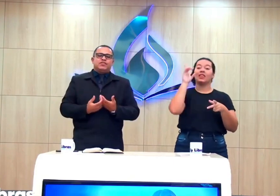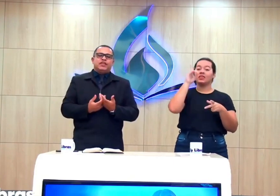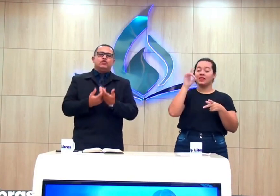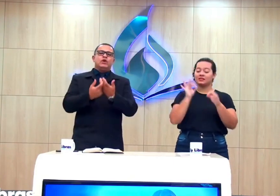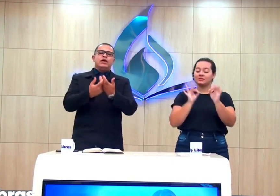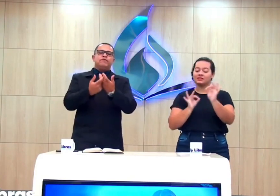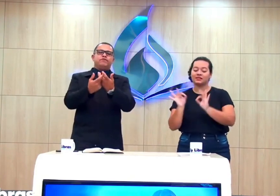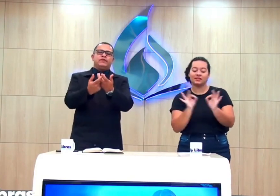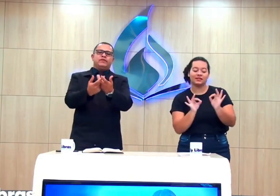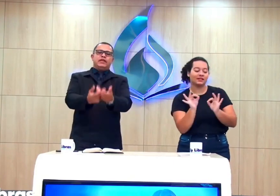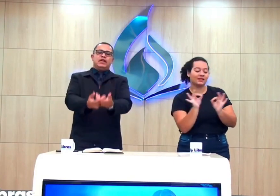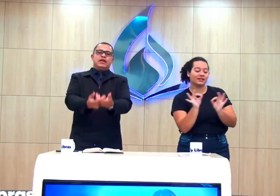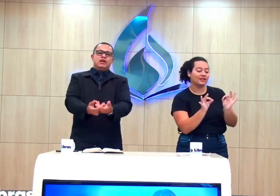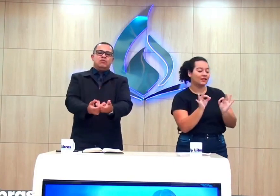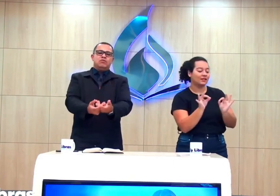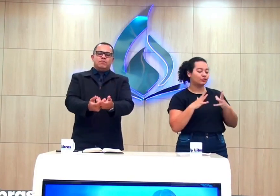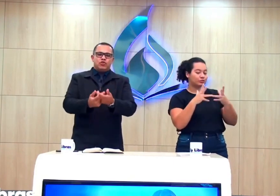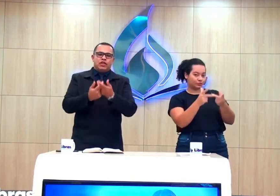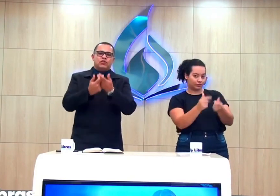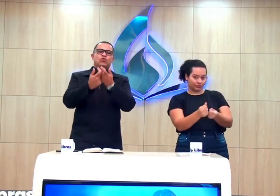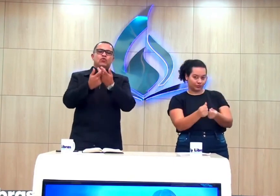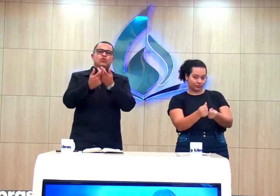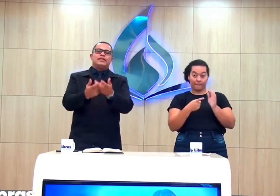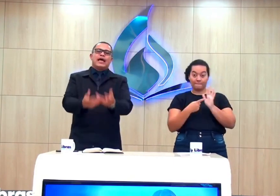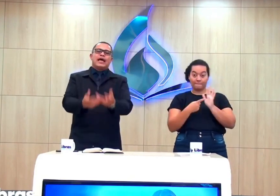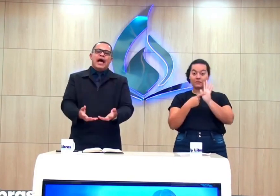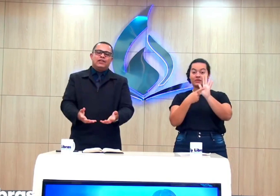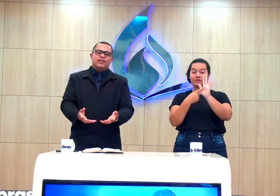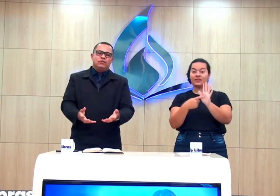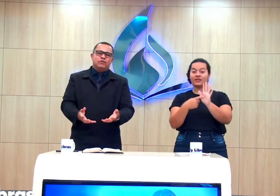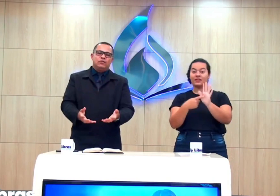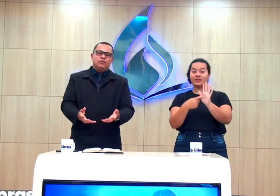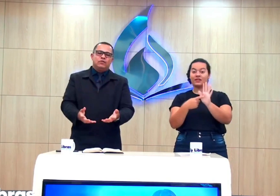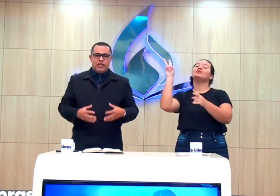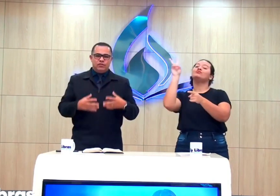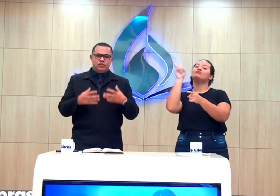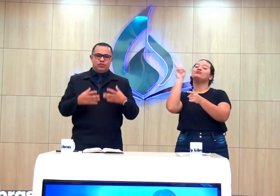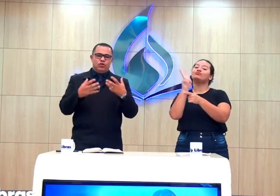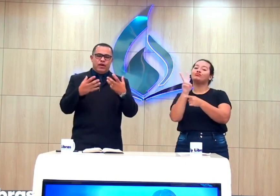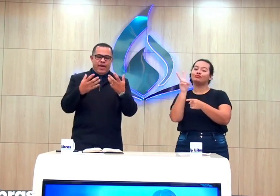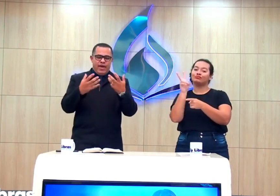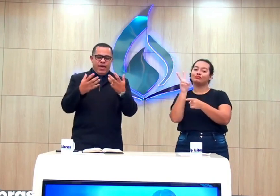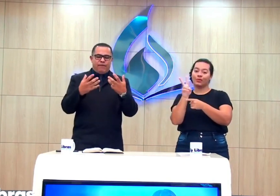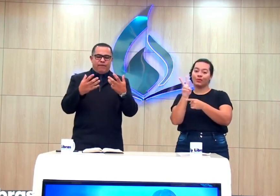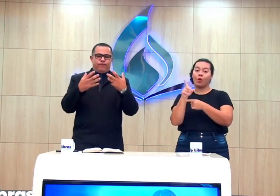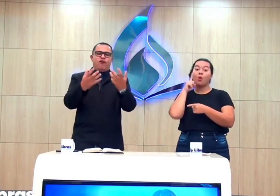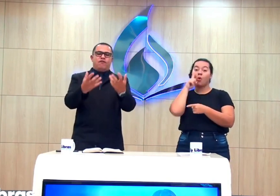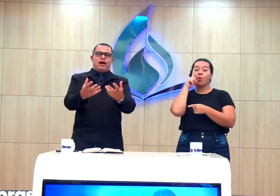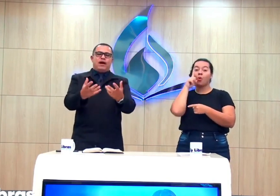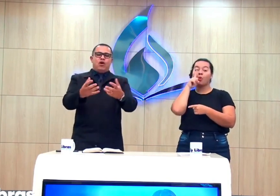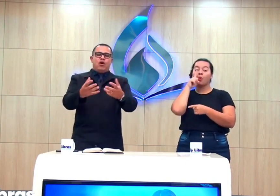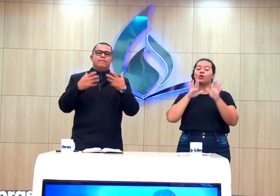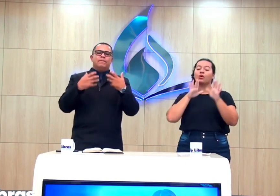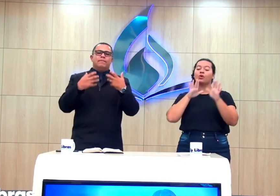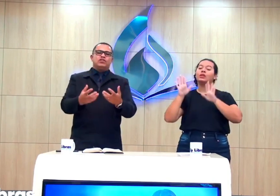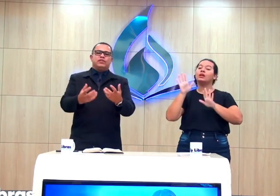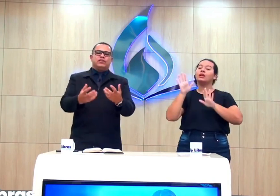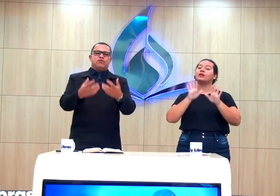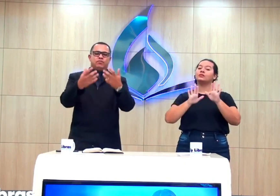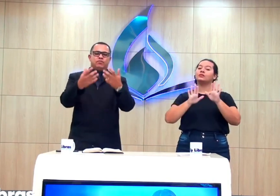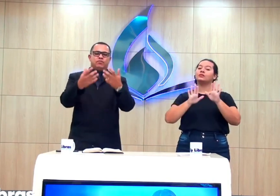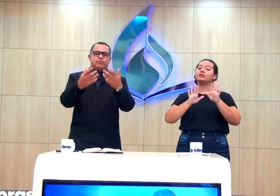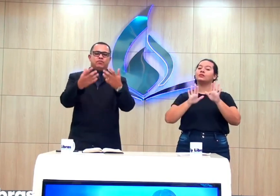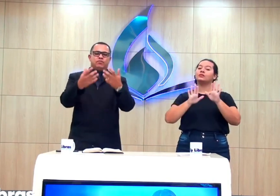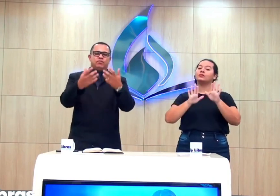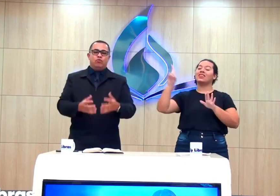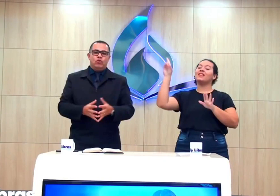mesa, sendo anfitrião, mostrando o cuidado, mostrando a forma, o amor de